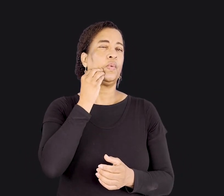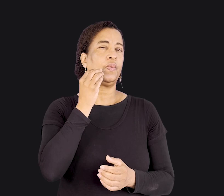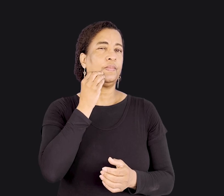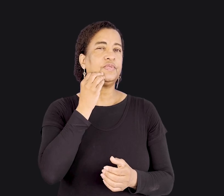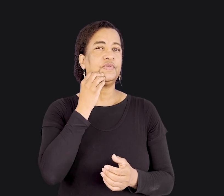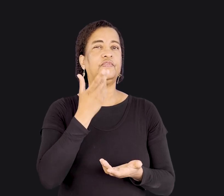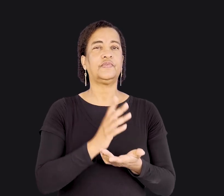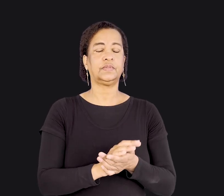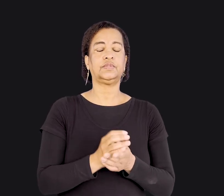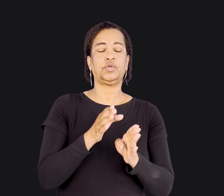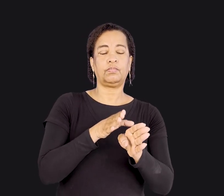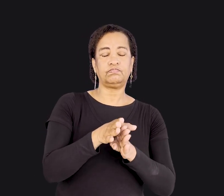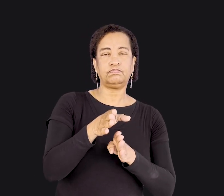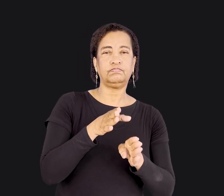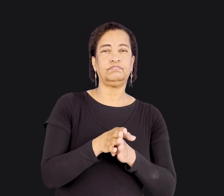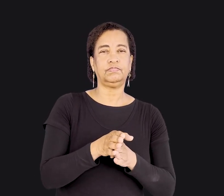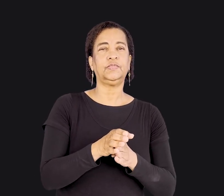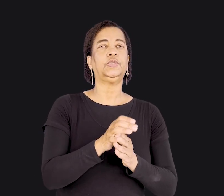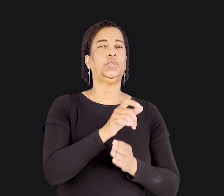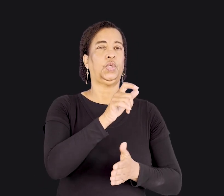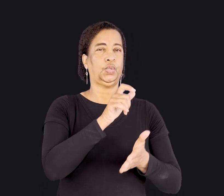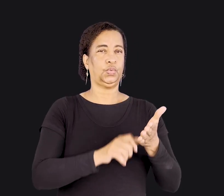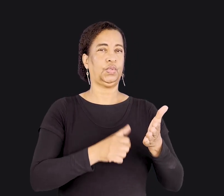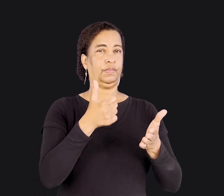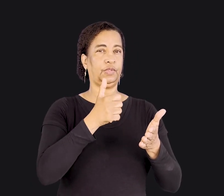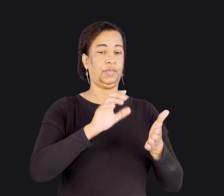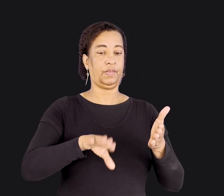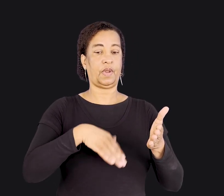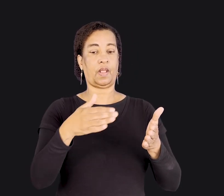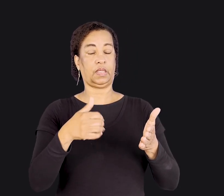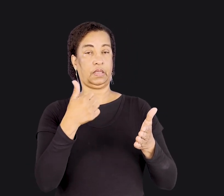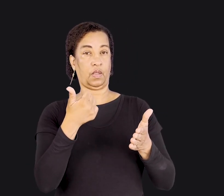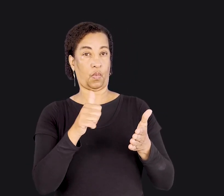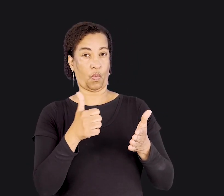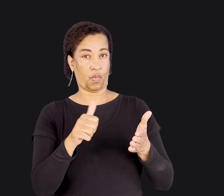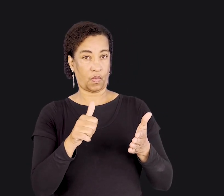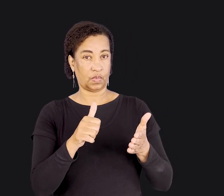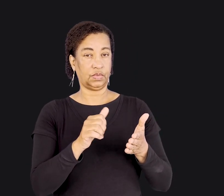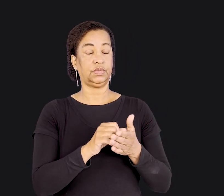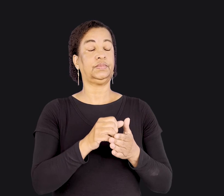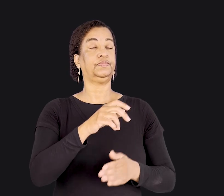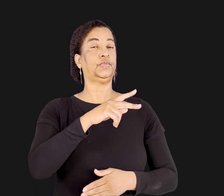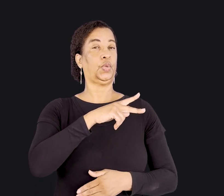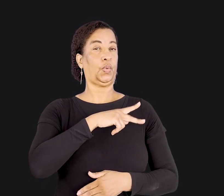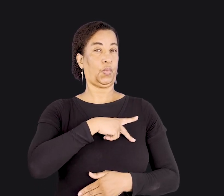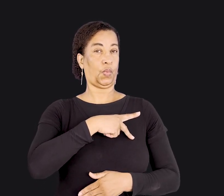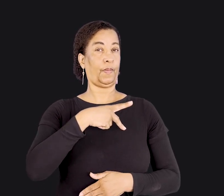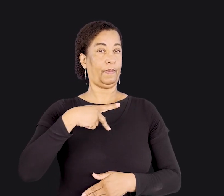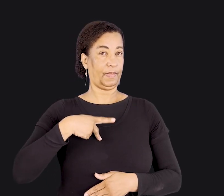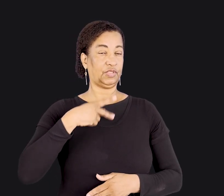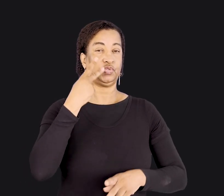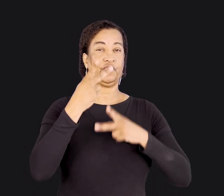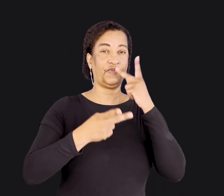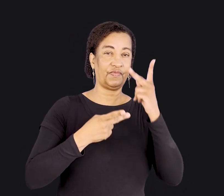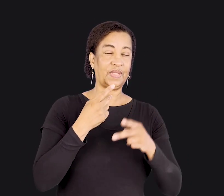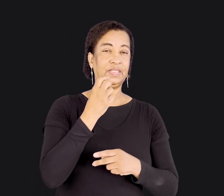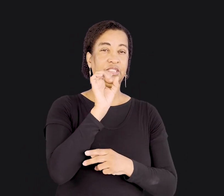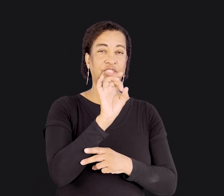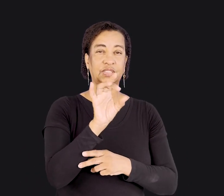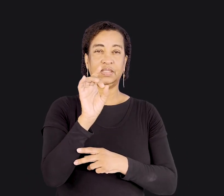Observamos que a parte das correções, dos capítulos 1 ao 11, Paulo, o pastor, trata de um problema de cada vez,